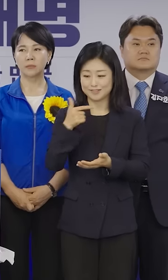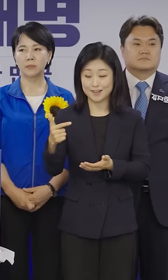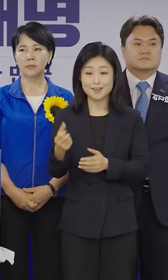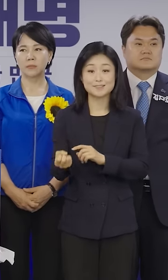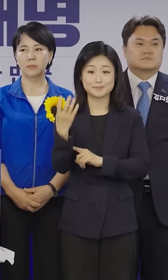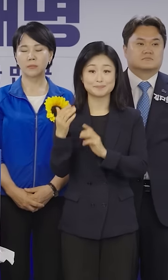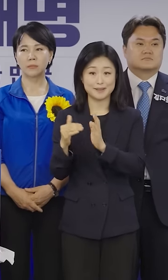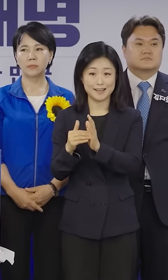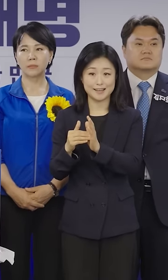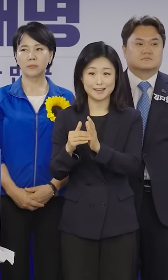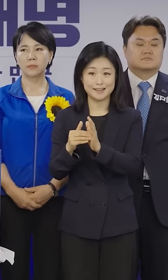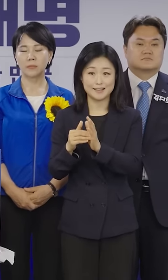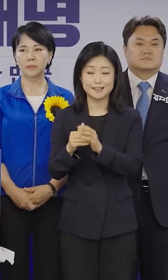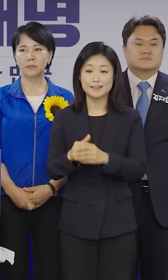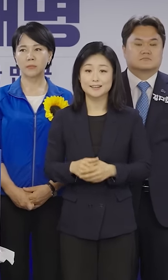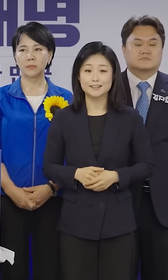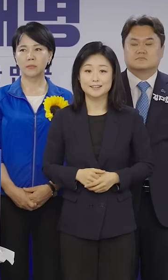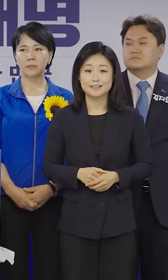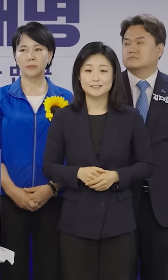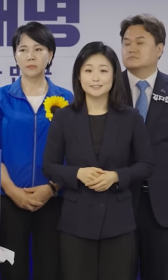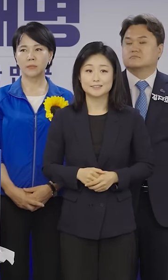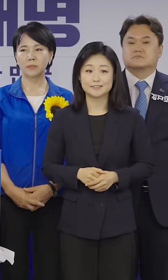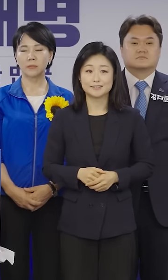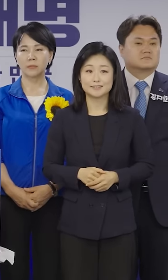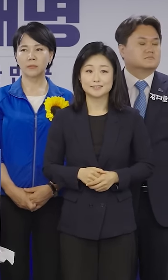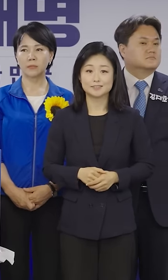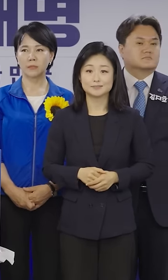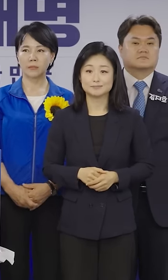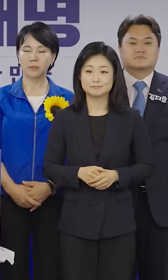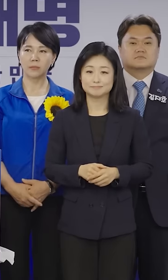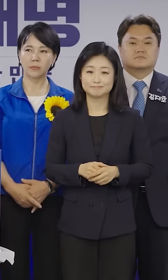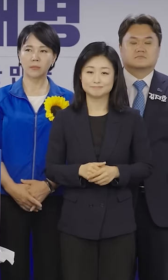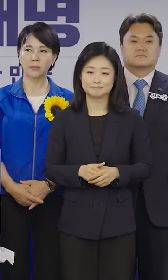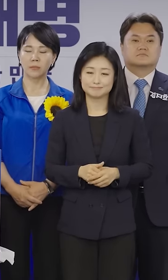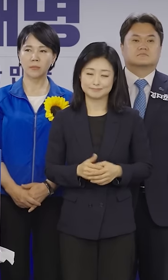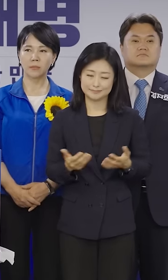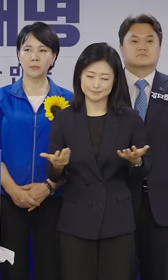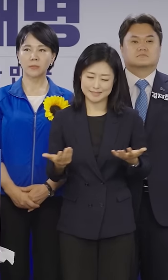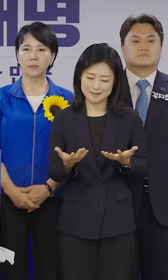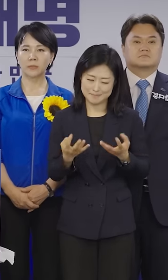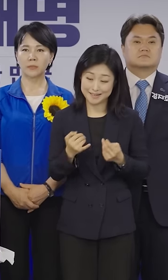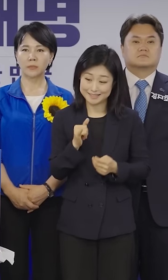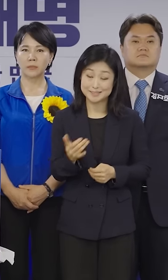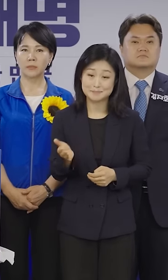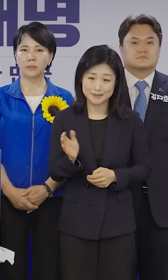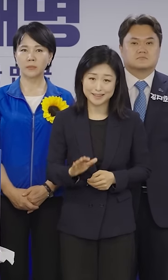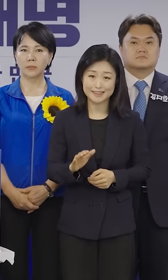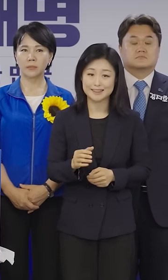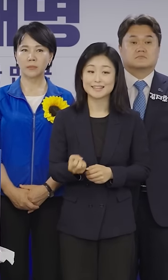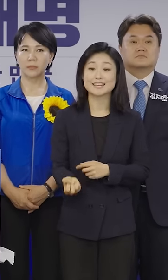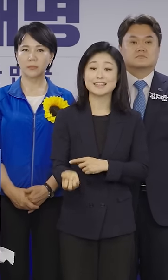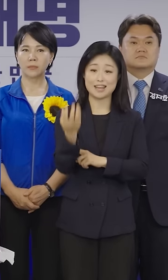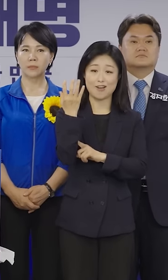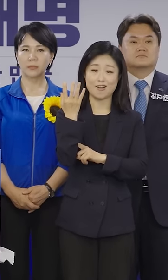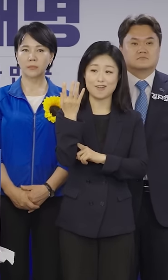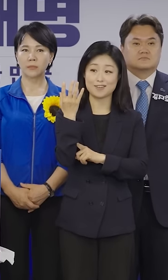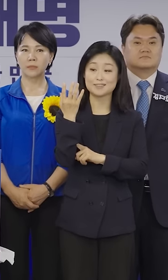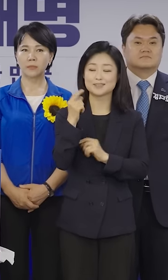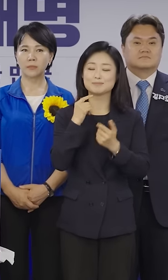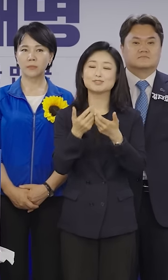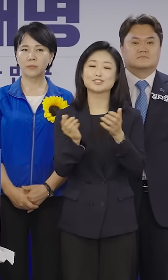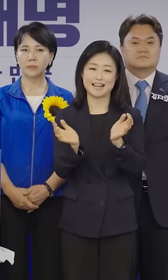이뤄냈습니다. 그래서 일면에 우여곡절은 참 많았지만 이기는